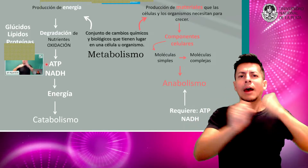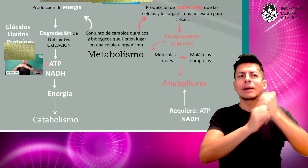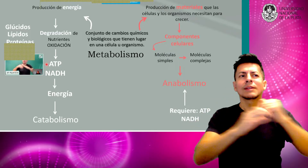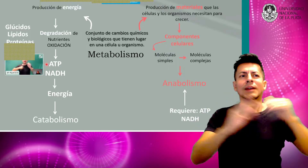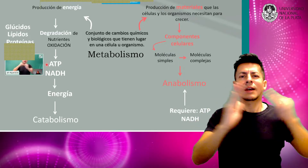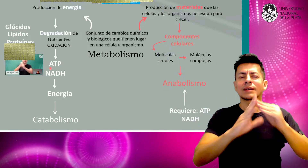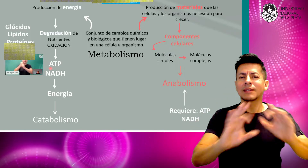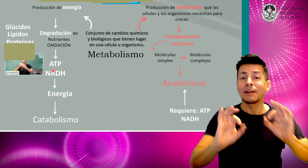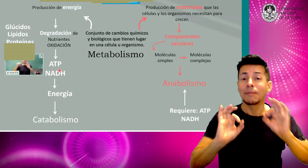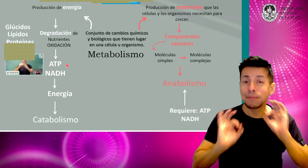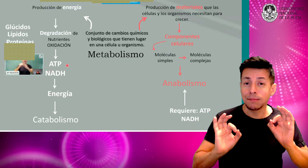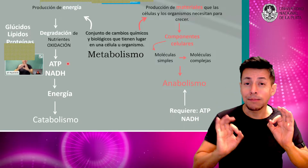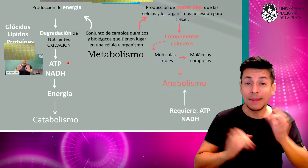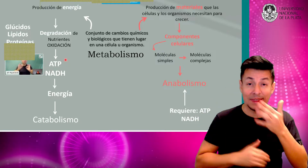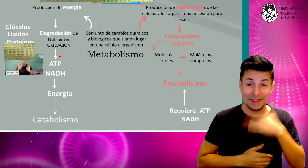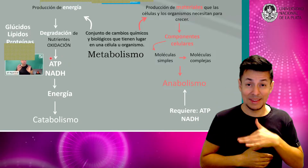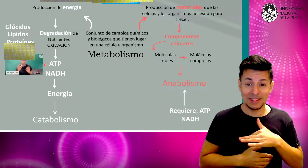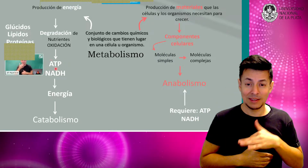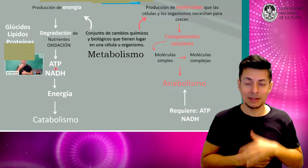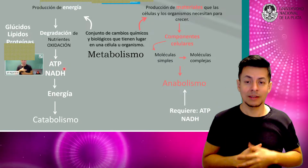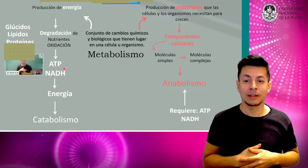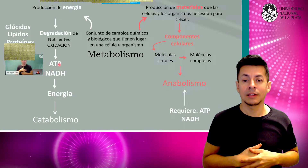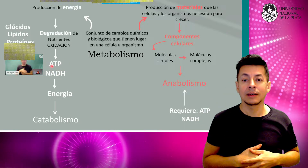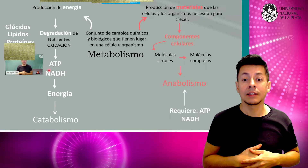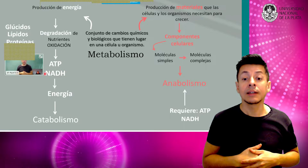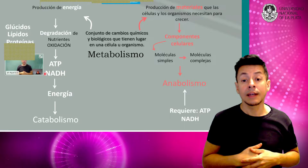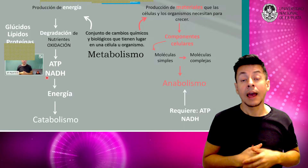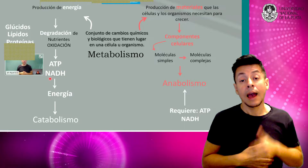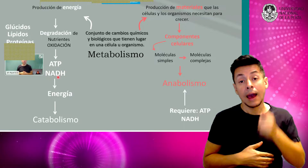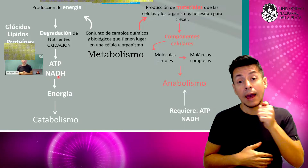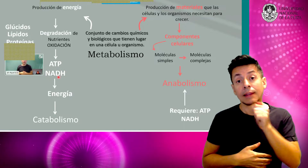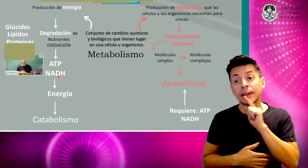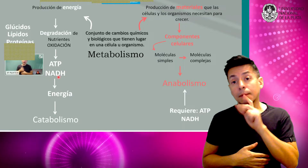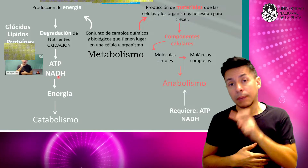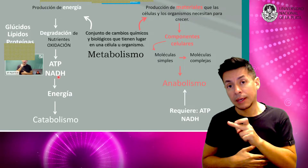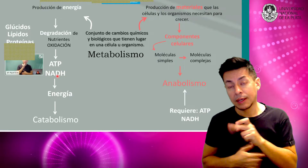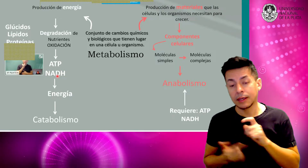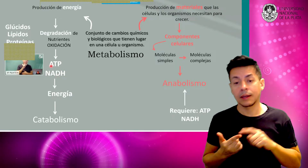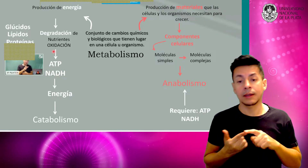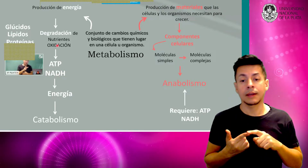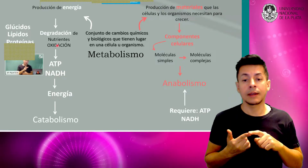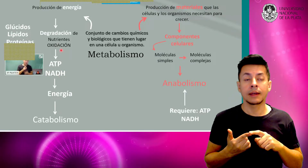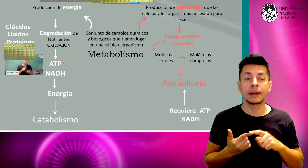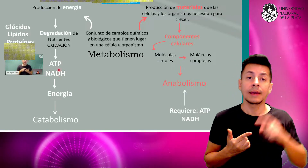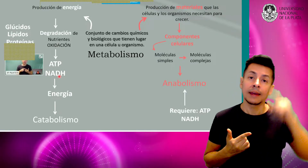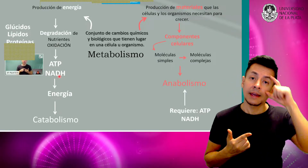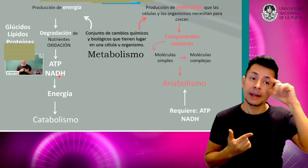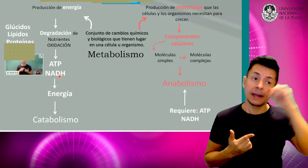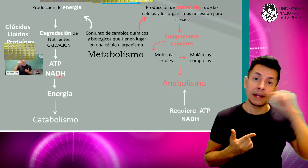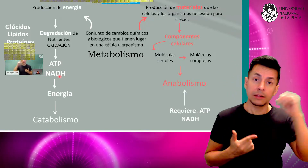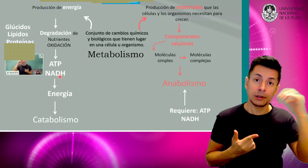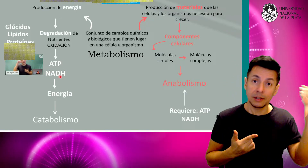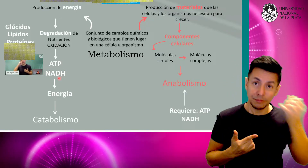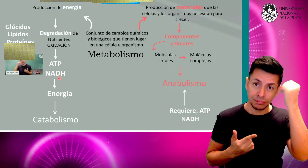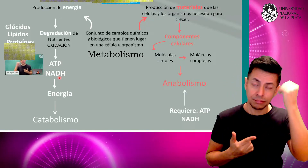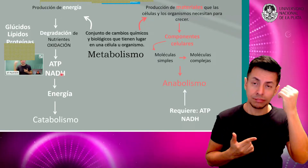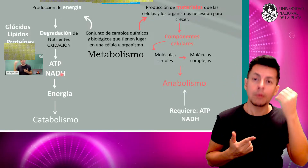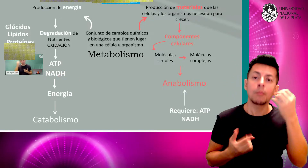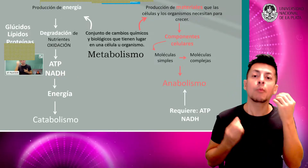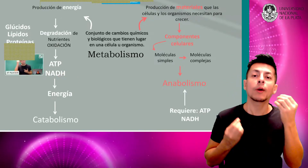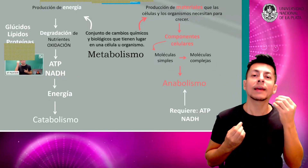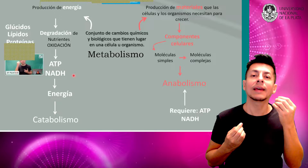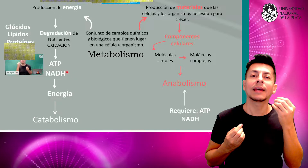Entonces, el ATP y los electrones que obtenemos a partir de la degradación de nutrientes en